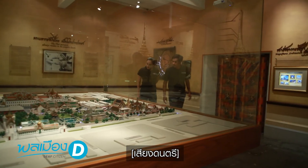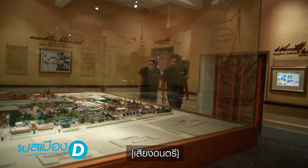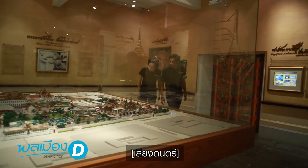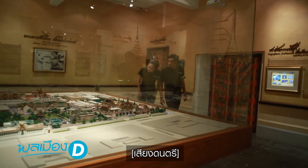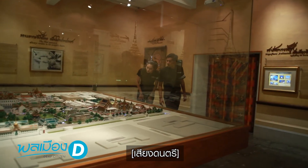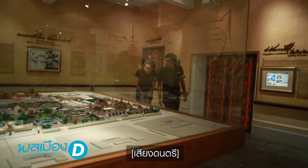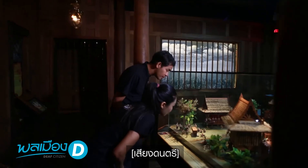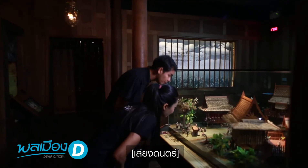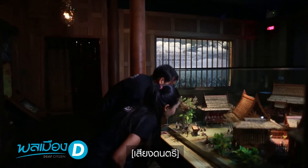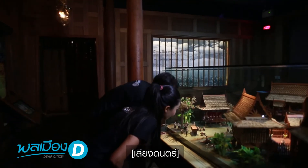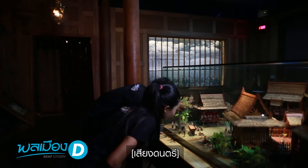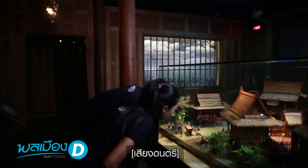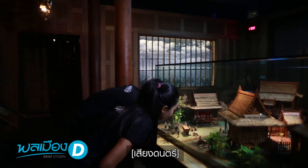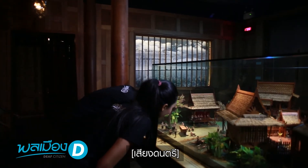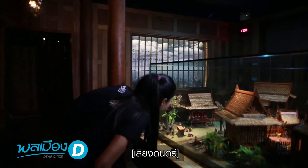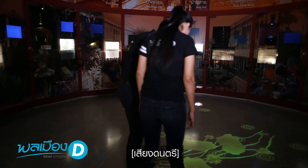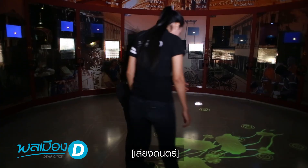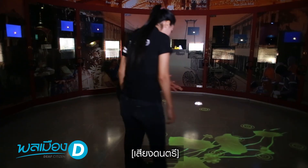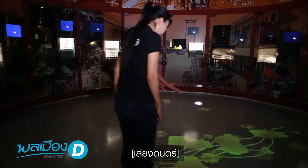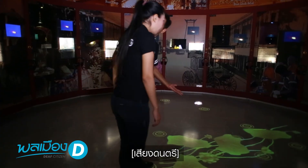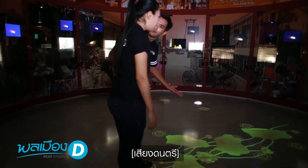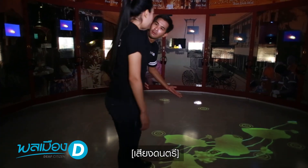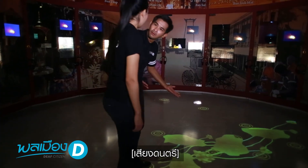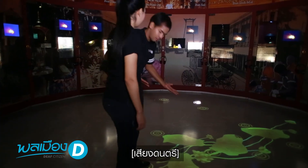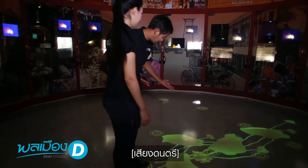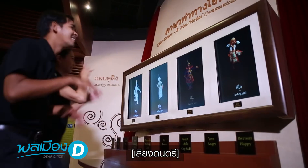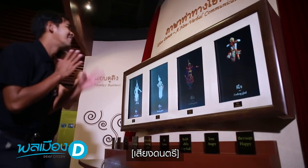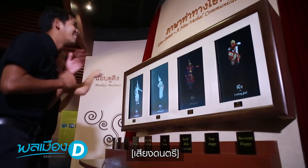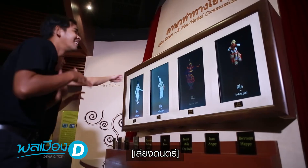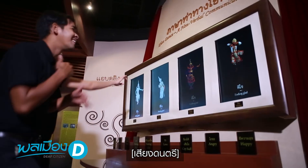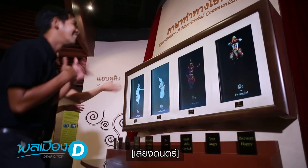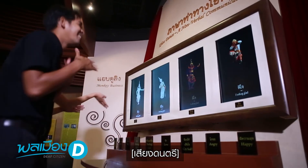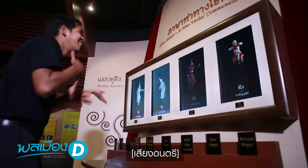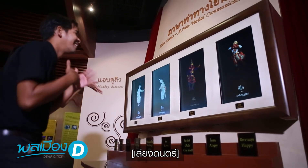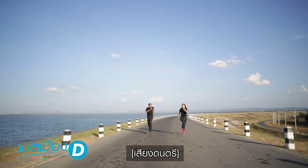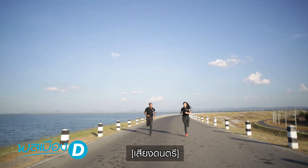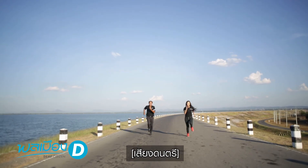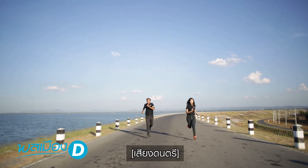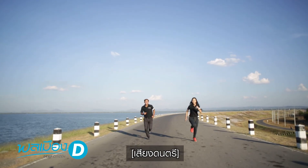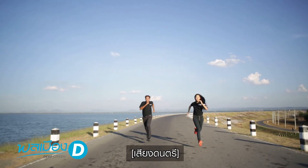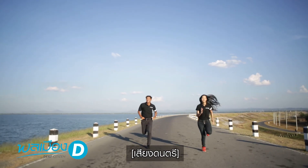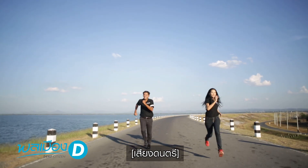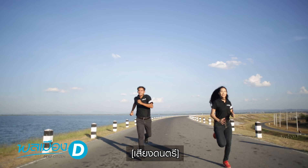พบกันทุกวันเสาร์เวลา 13:30 นถึง 14:00 นทางโทรทัศน์รัฐสภา